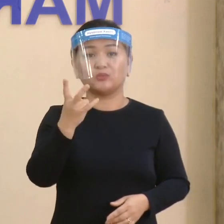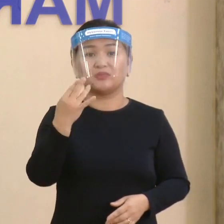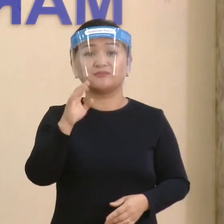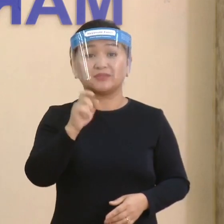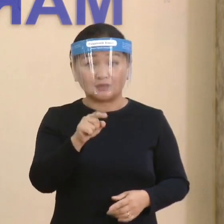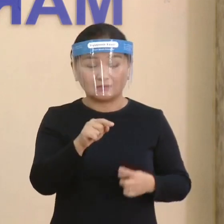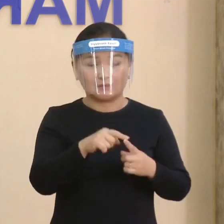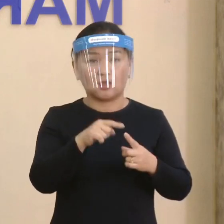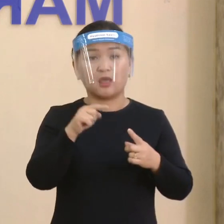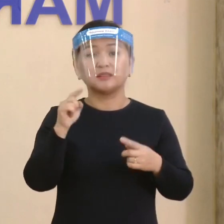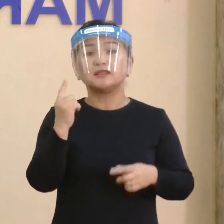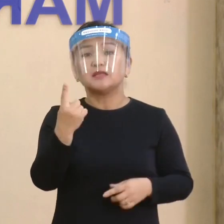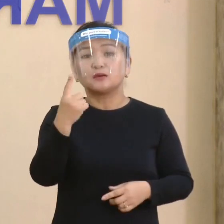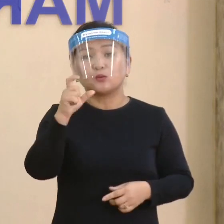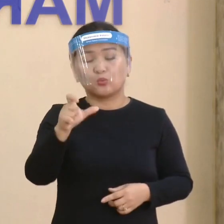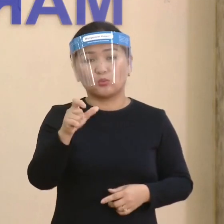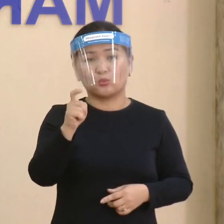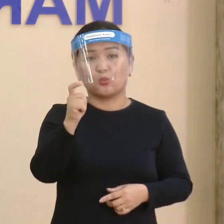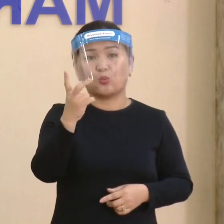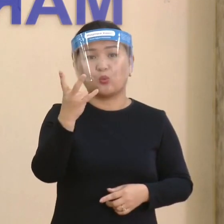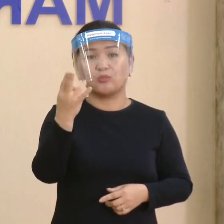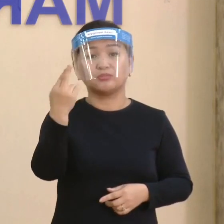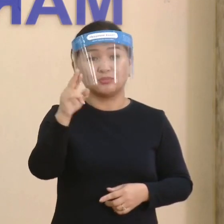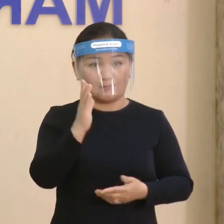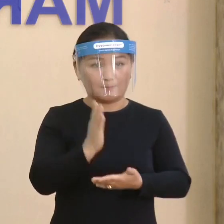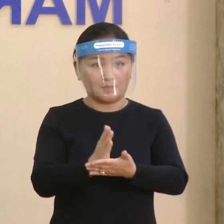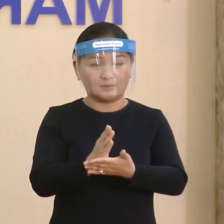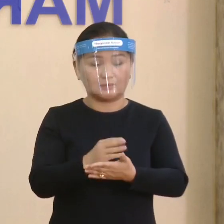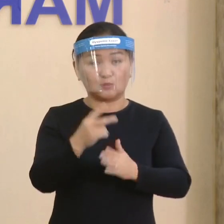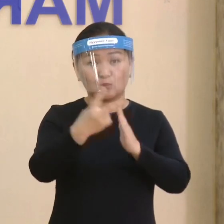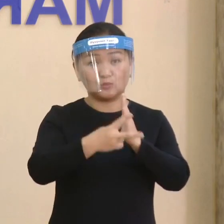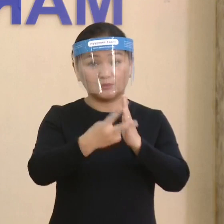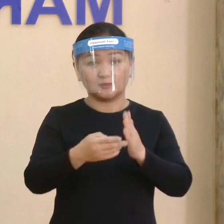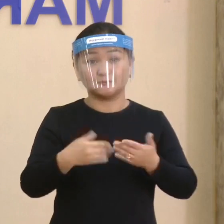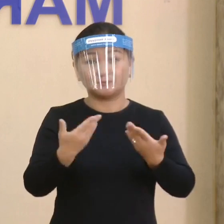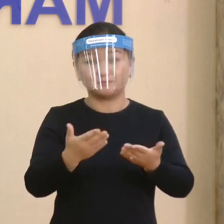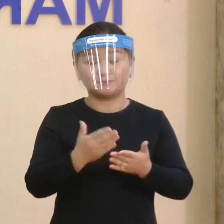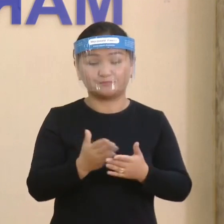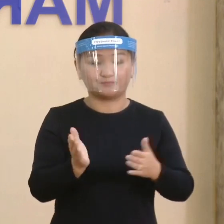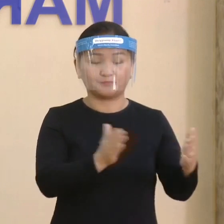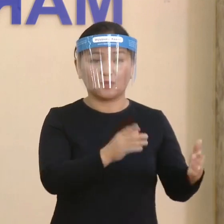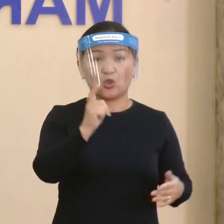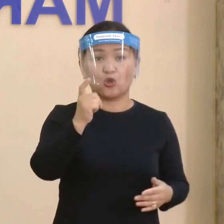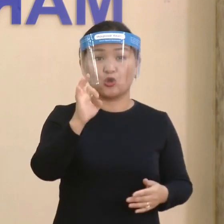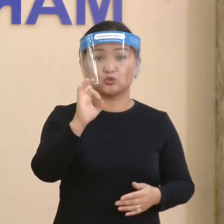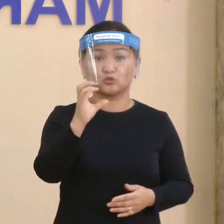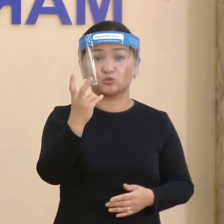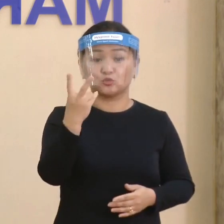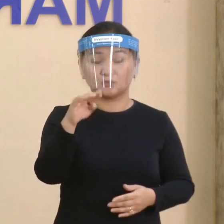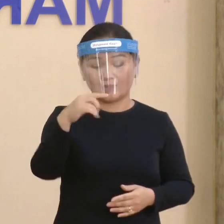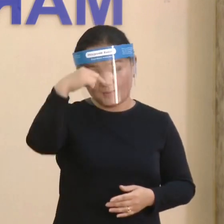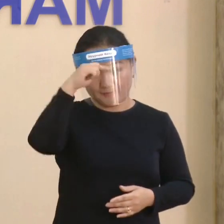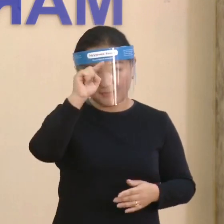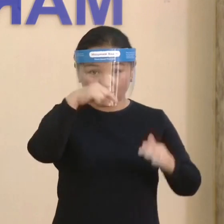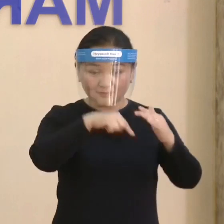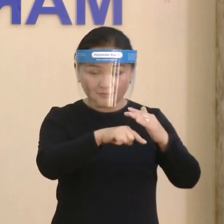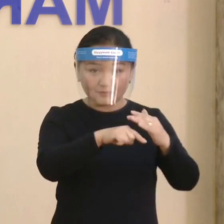хүний биеийн байдал бол хүнд гэсэн үнэлгээтэй байна. За халдвар төвчин судлалын үндэсний төвийн халдвартын